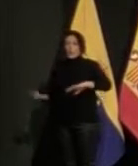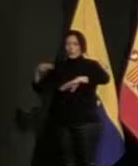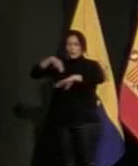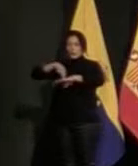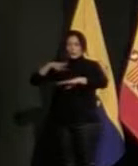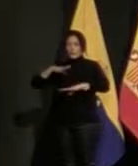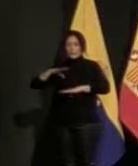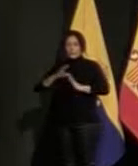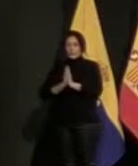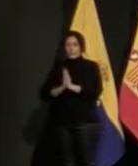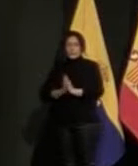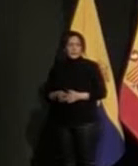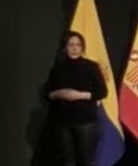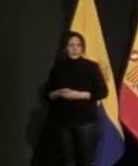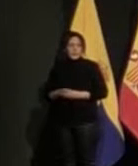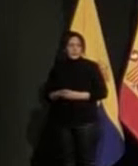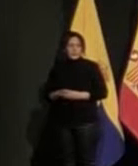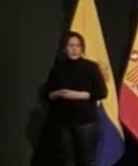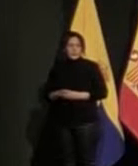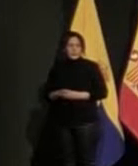escenario.